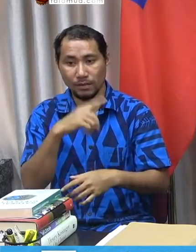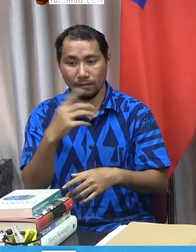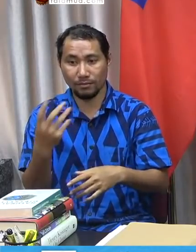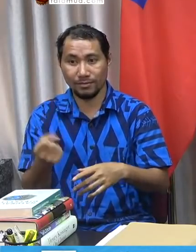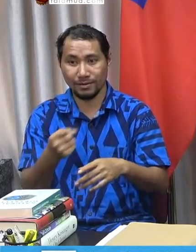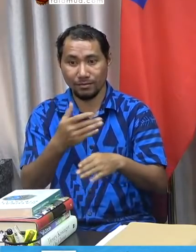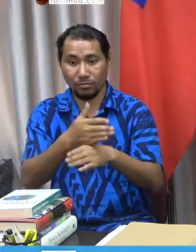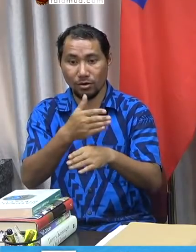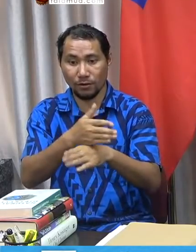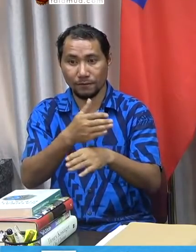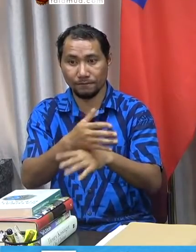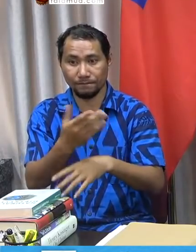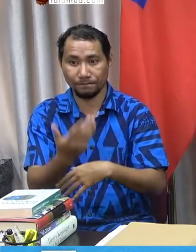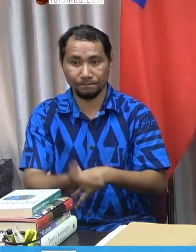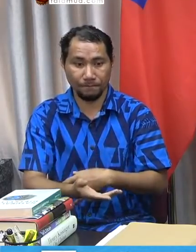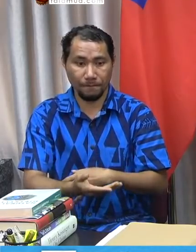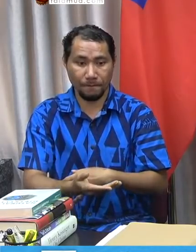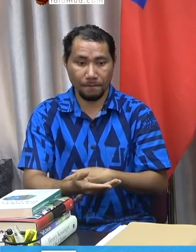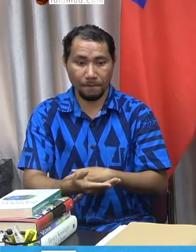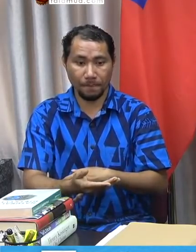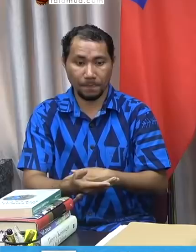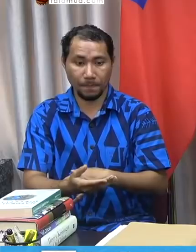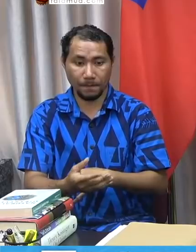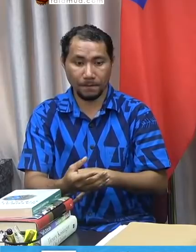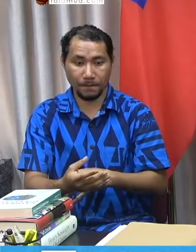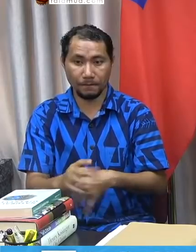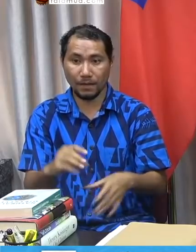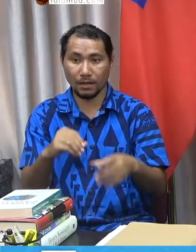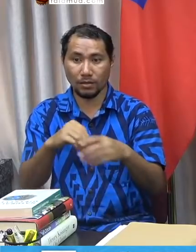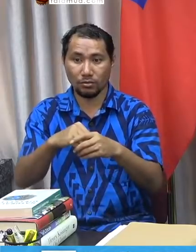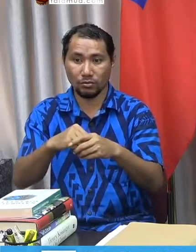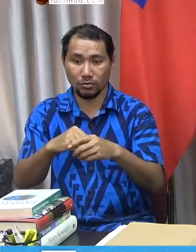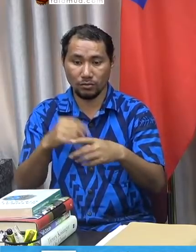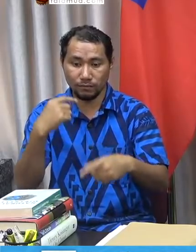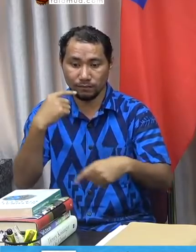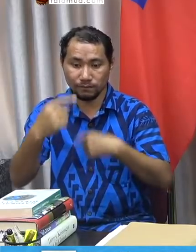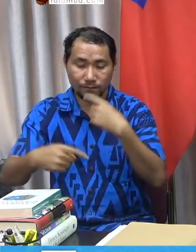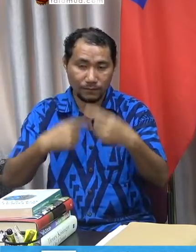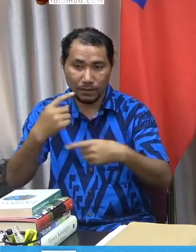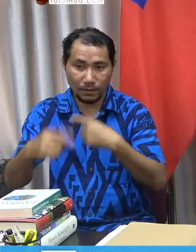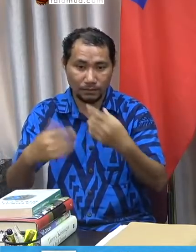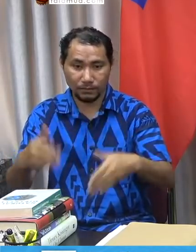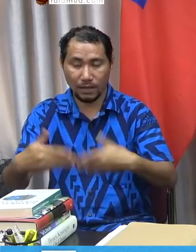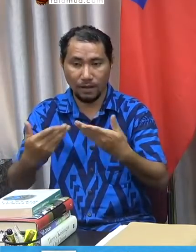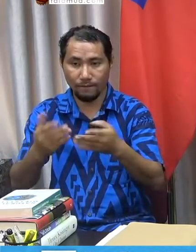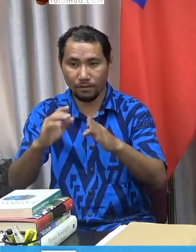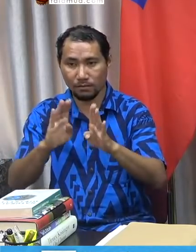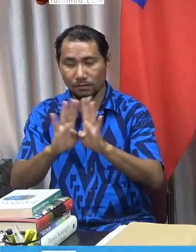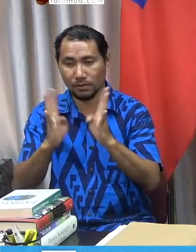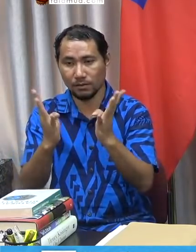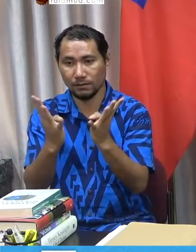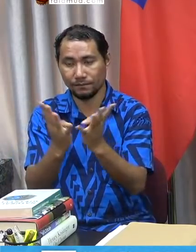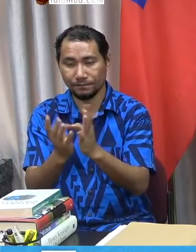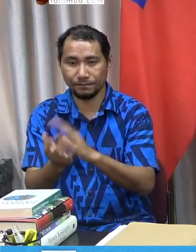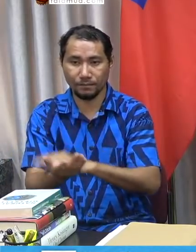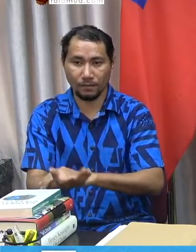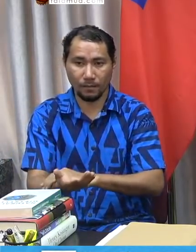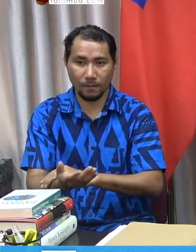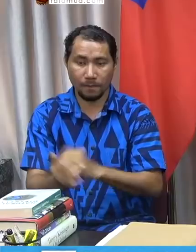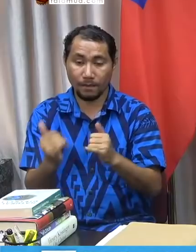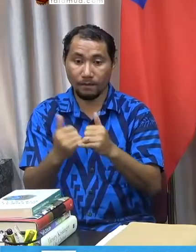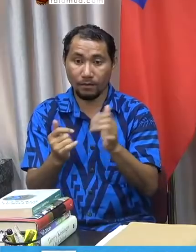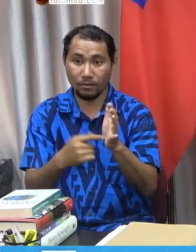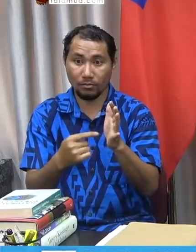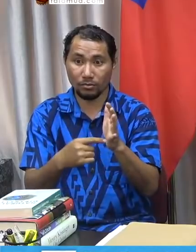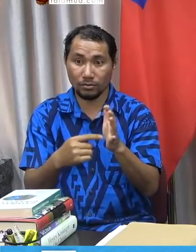i tutonu whaamatalaga sa whao o atu i le ma o le si lava sao tāua o le sao lea o le